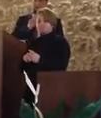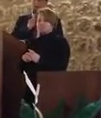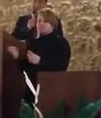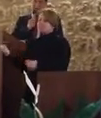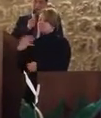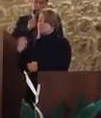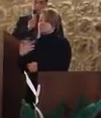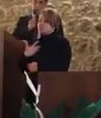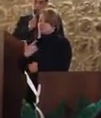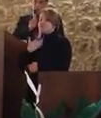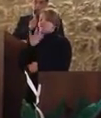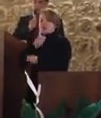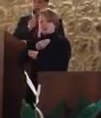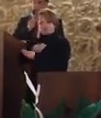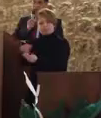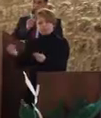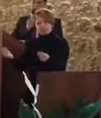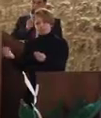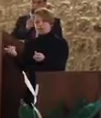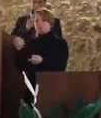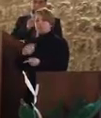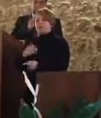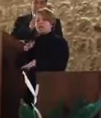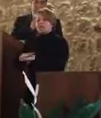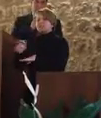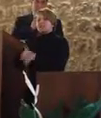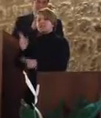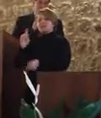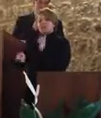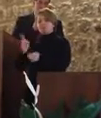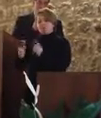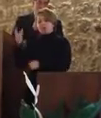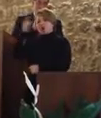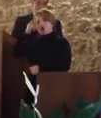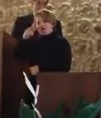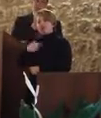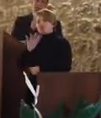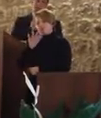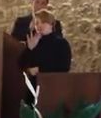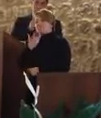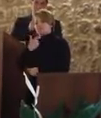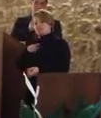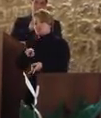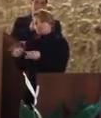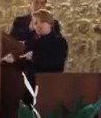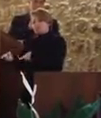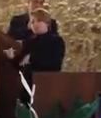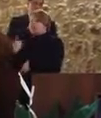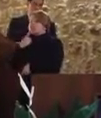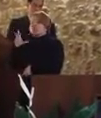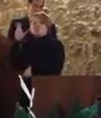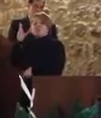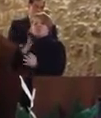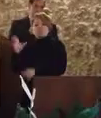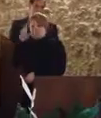vorrei travasarlo nella mia esperienza politica e governativa a chi non conosce il